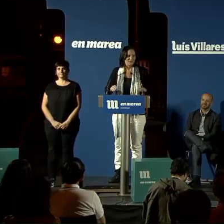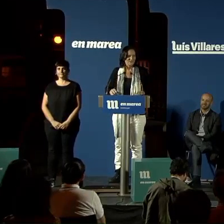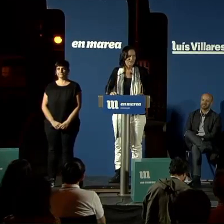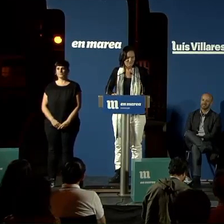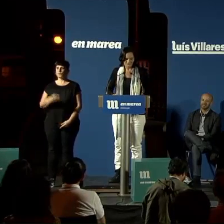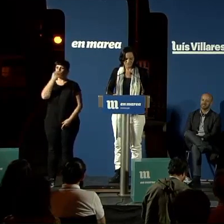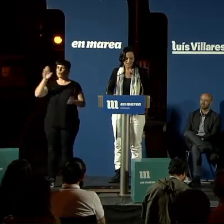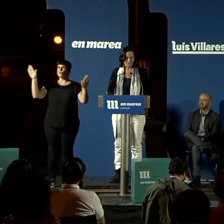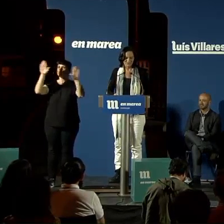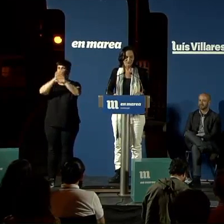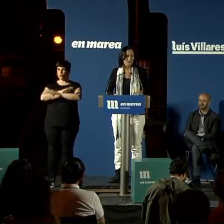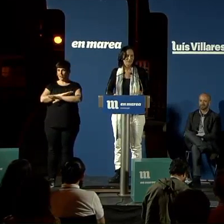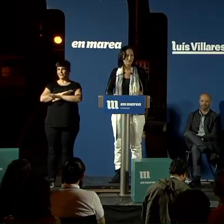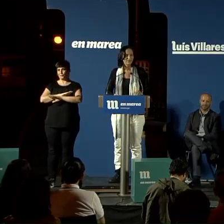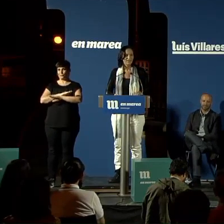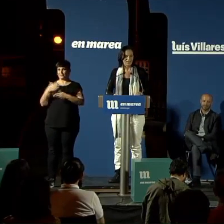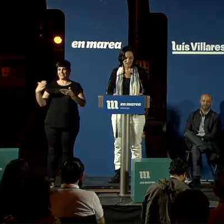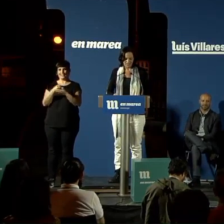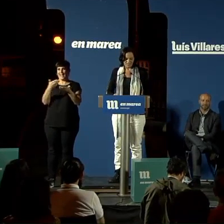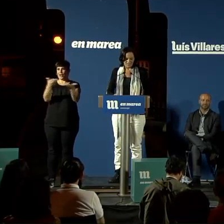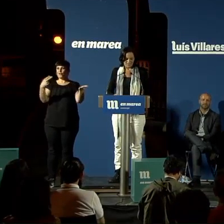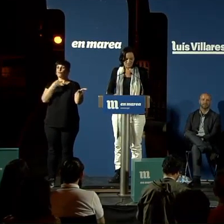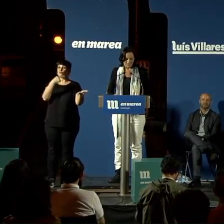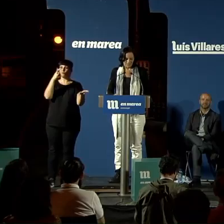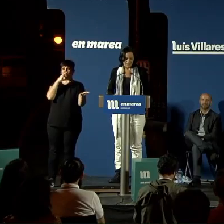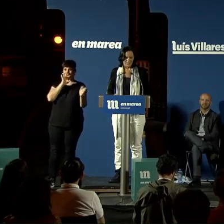Boas noites a xente toda.